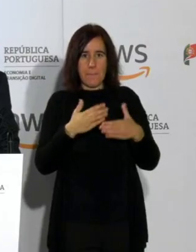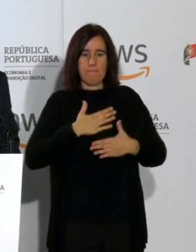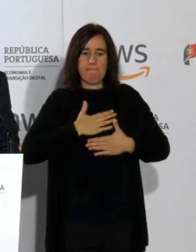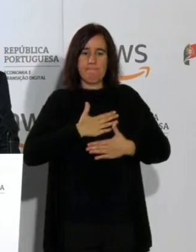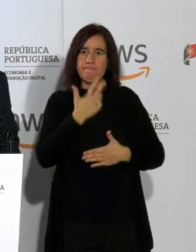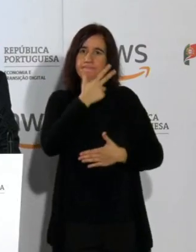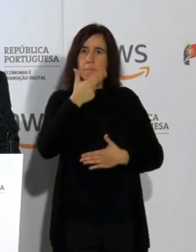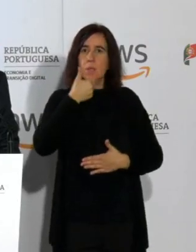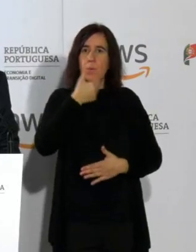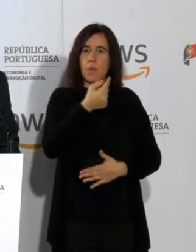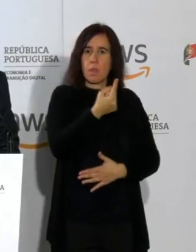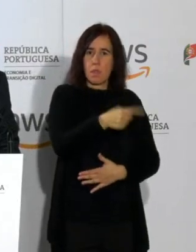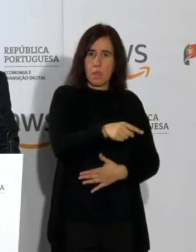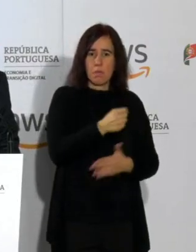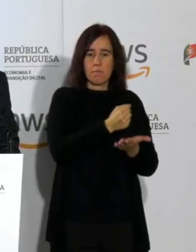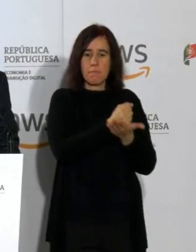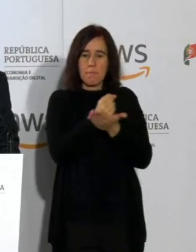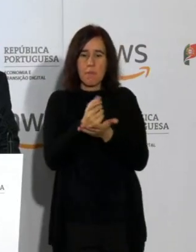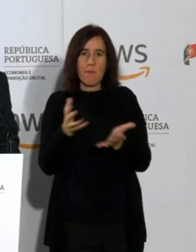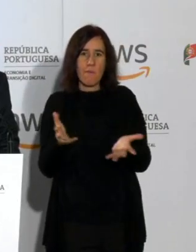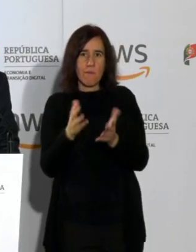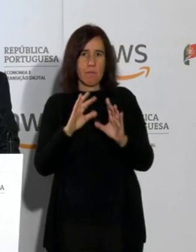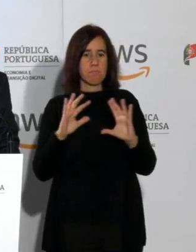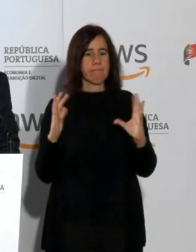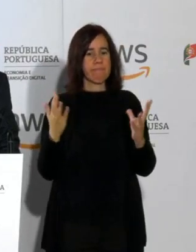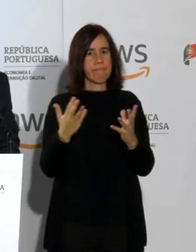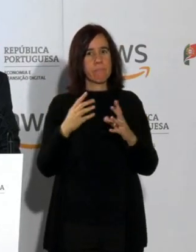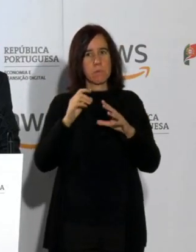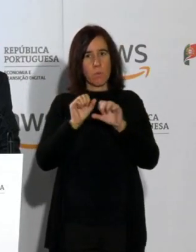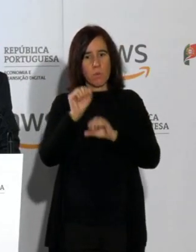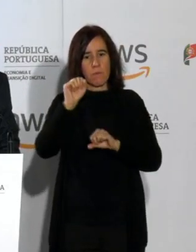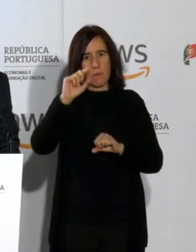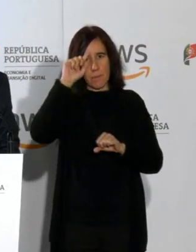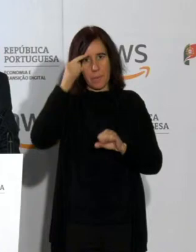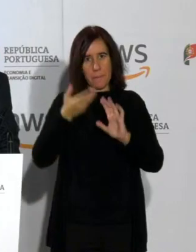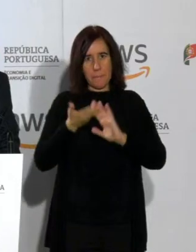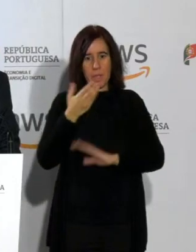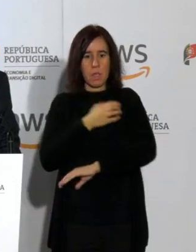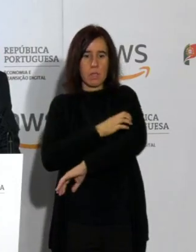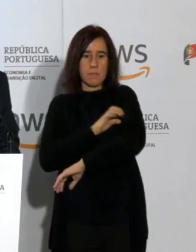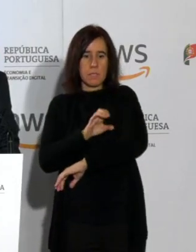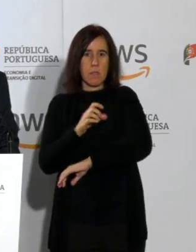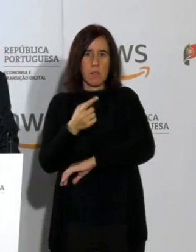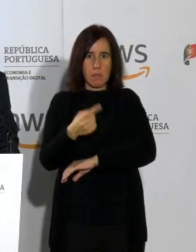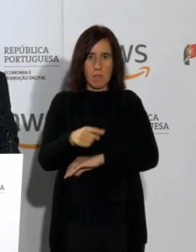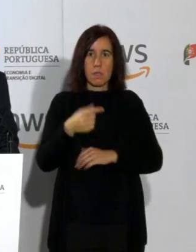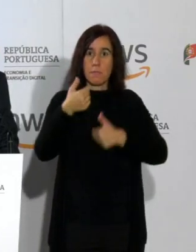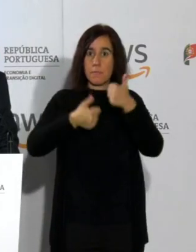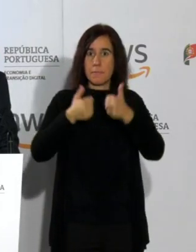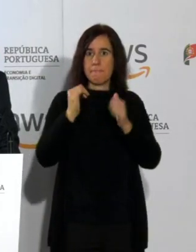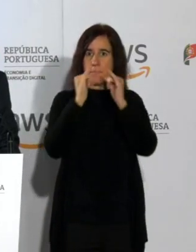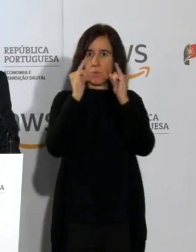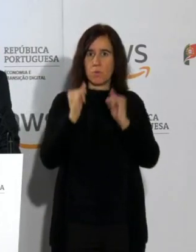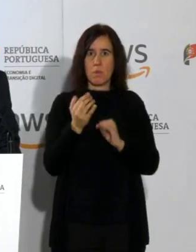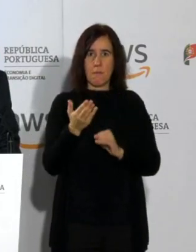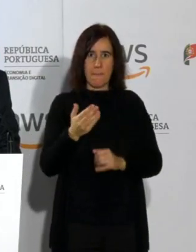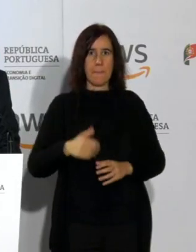dedicada e especializada, contribuindo assim para o ecossistema mais qualificado, capacitado e competitivo